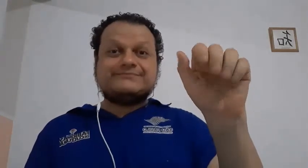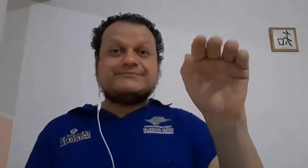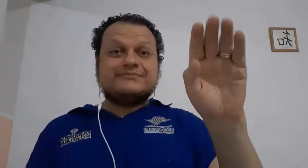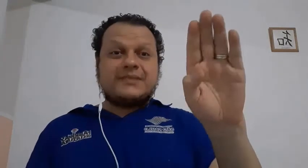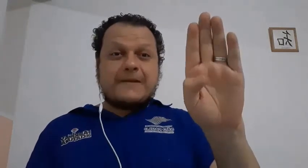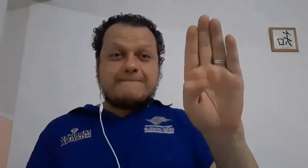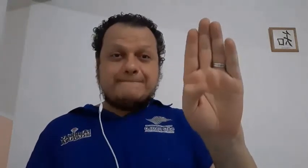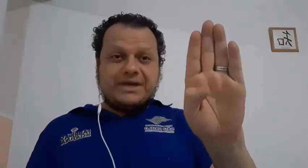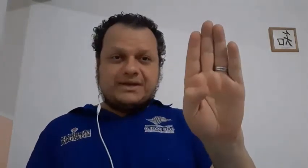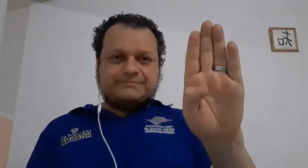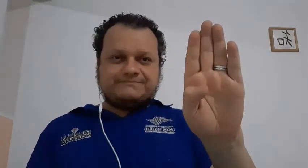B.